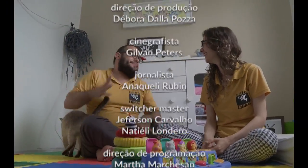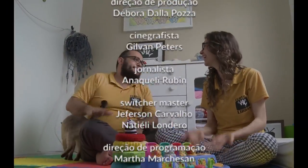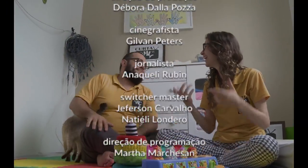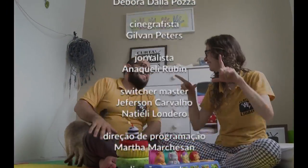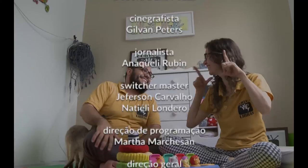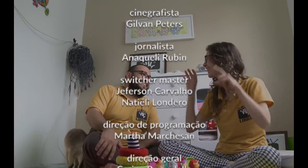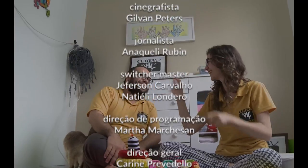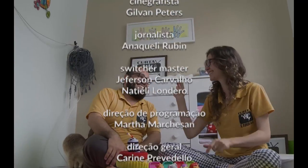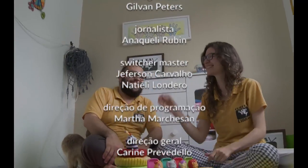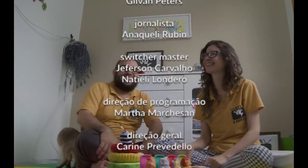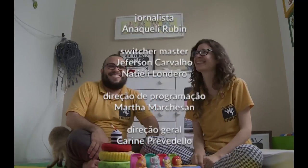Amém.